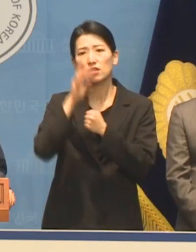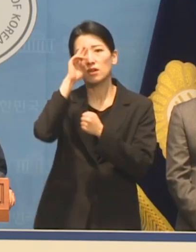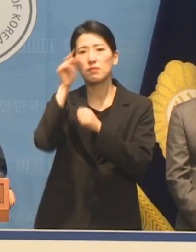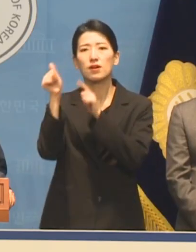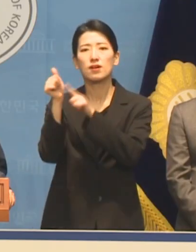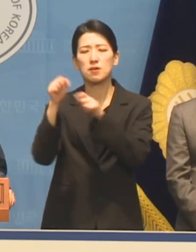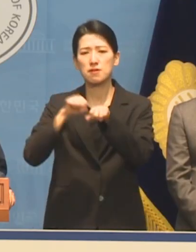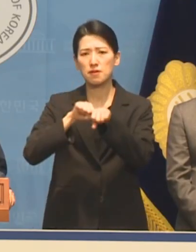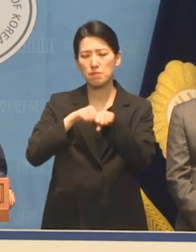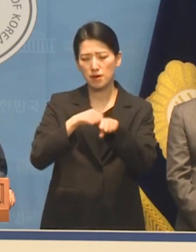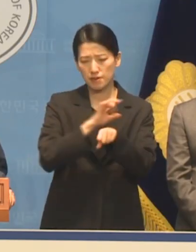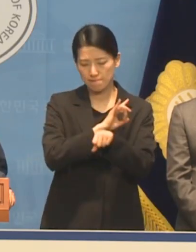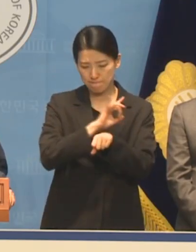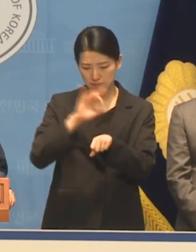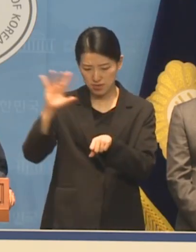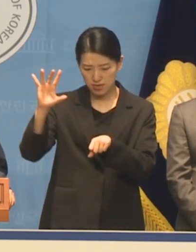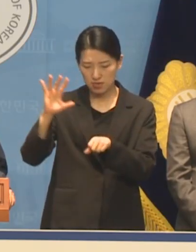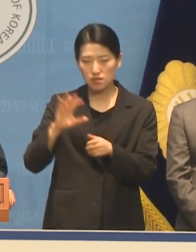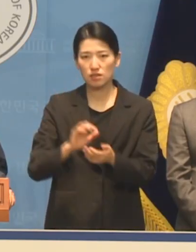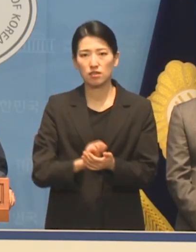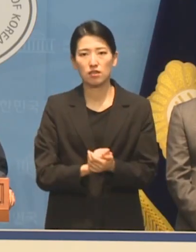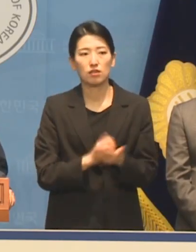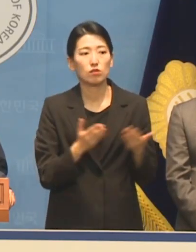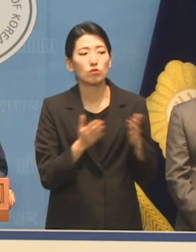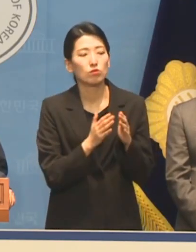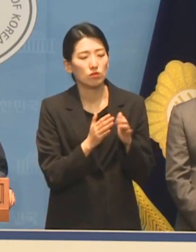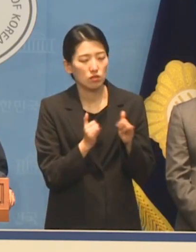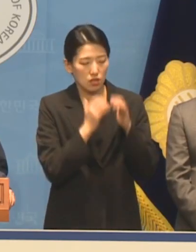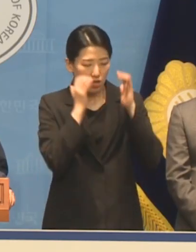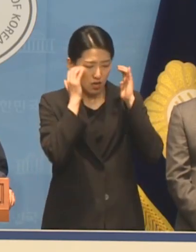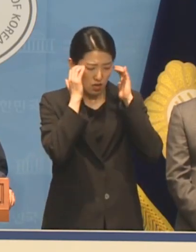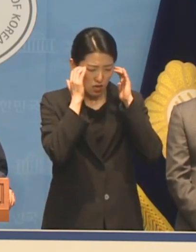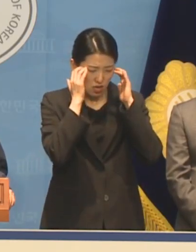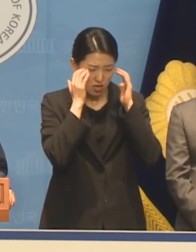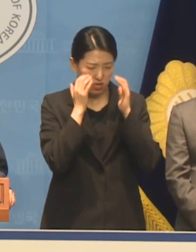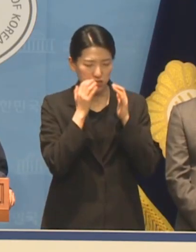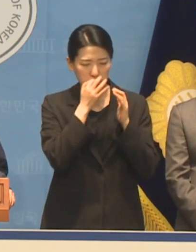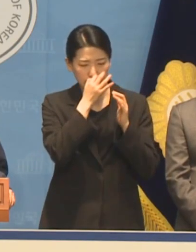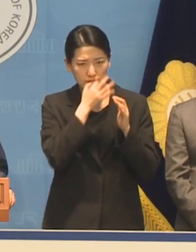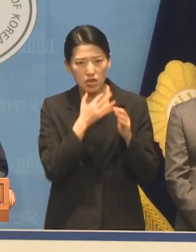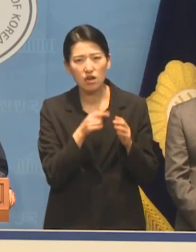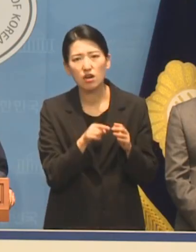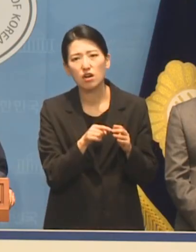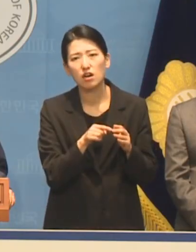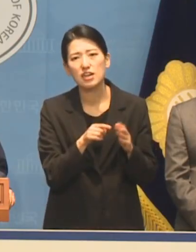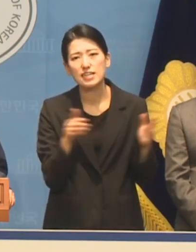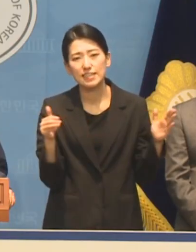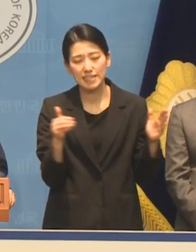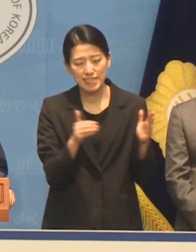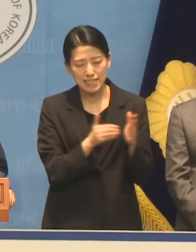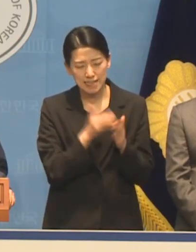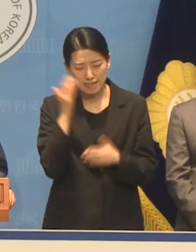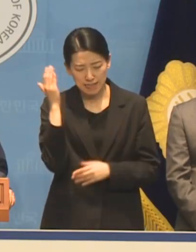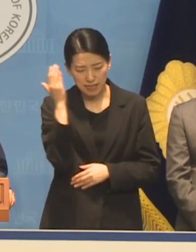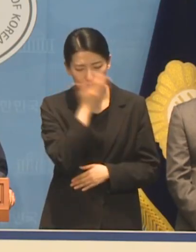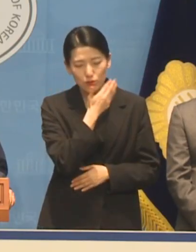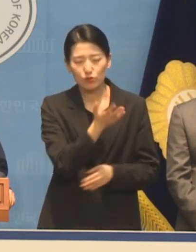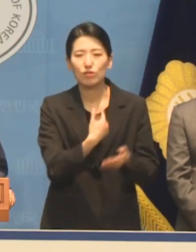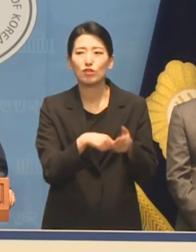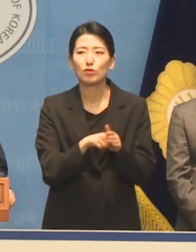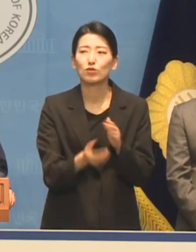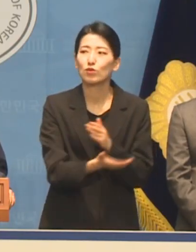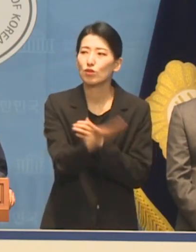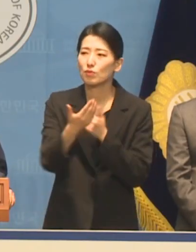엄중 처벌하고 현장에 있는 노동자들의 고통이 끝날 수 있도록 많은 분들께서